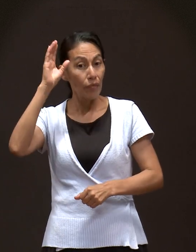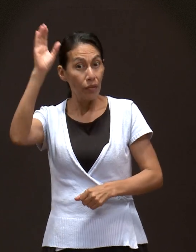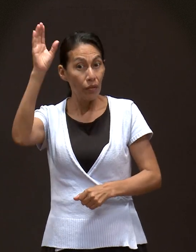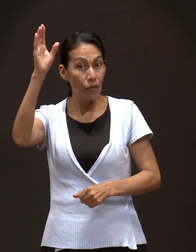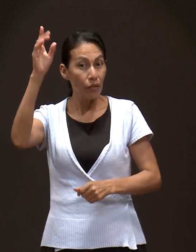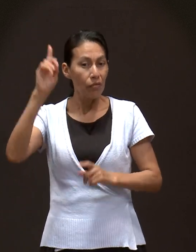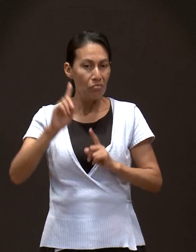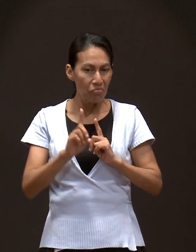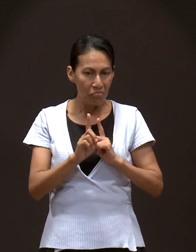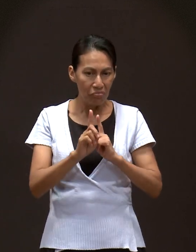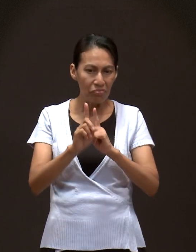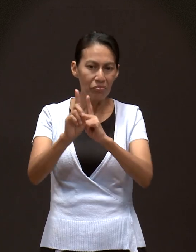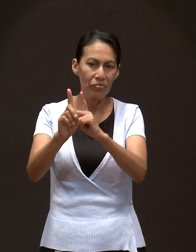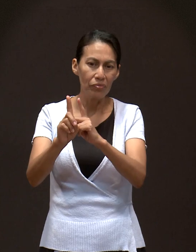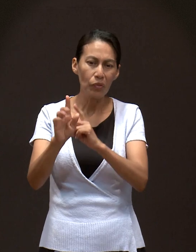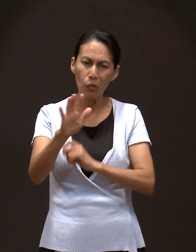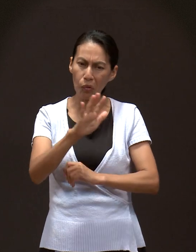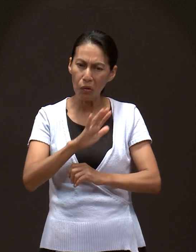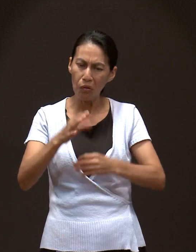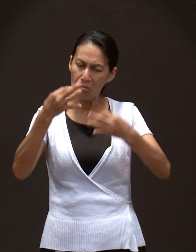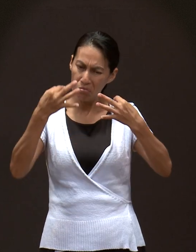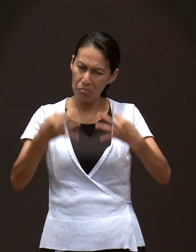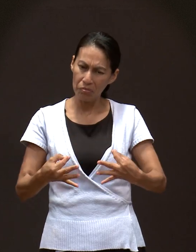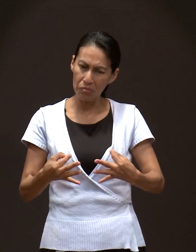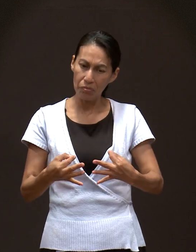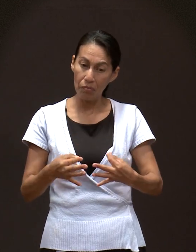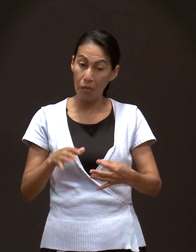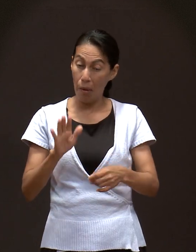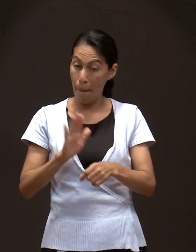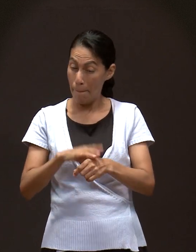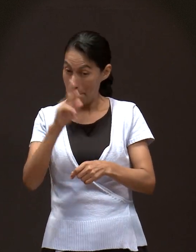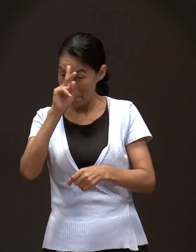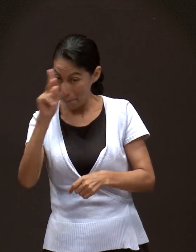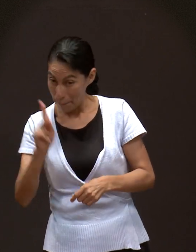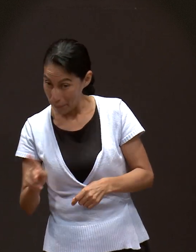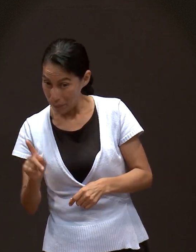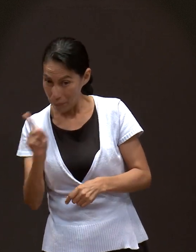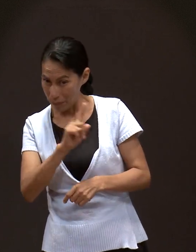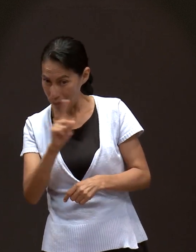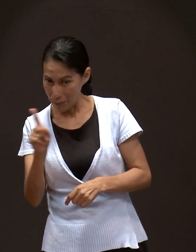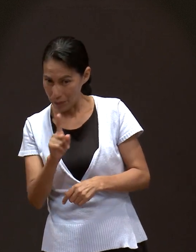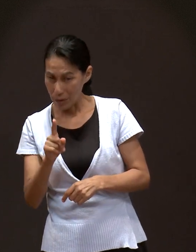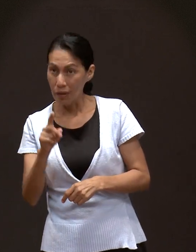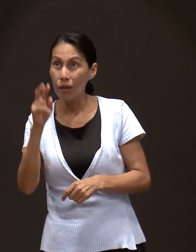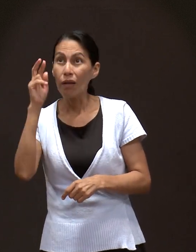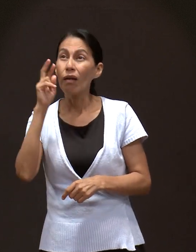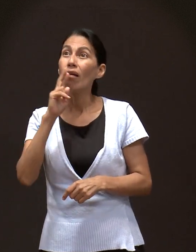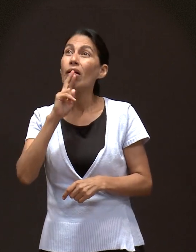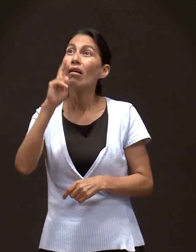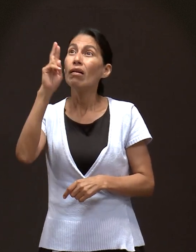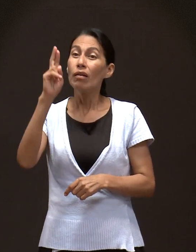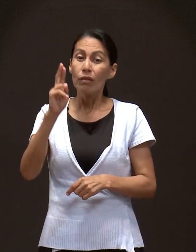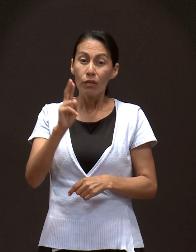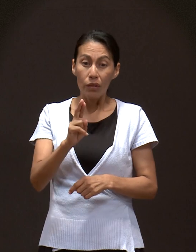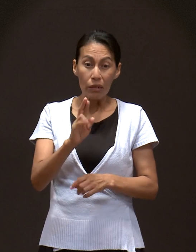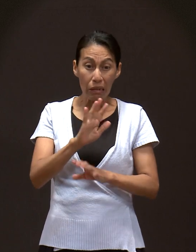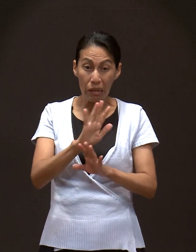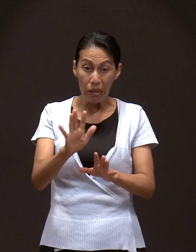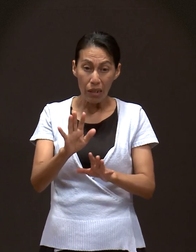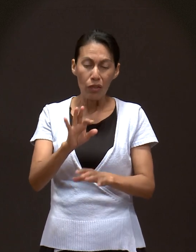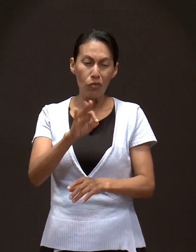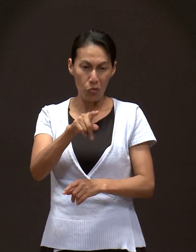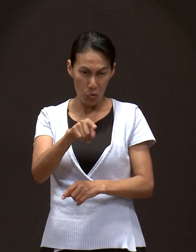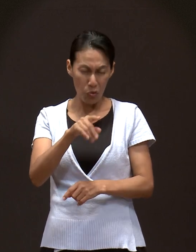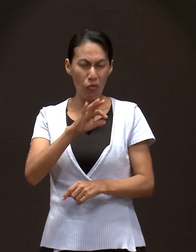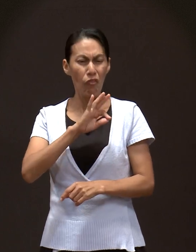Cristo está al frente, esto se va a solucionar, no va a pasar nada más, pero ten fe, ya viene la respuesta en camino.